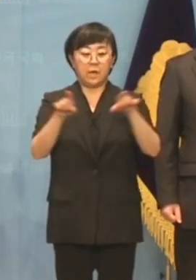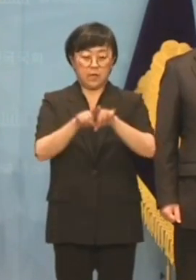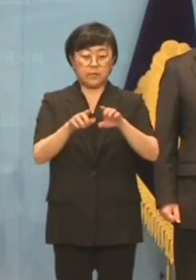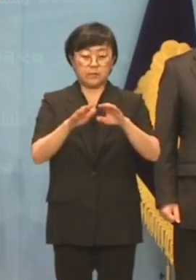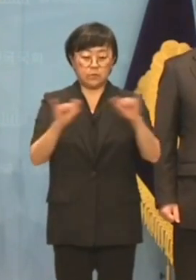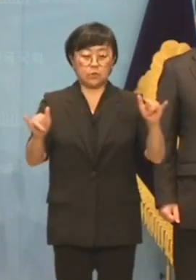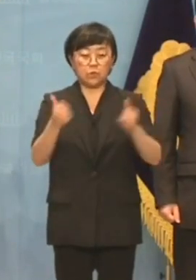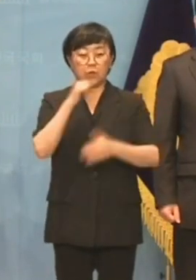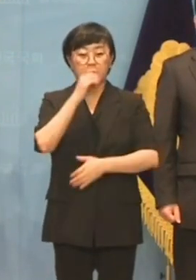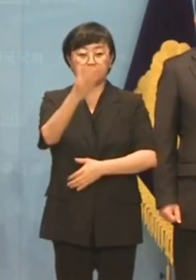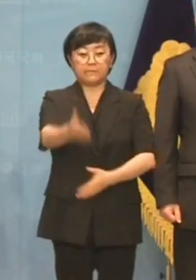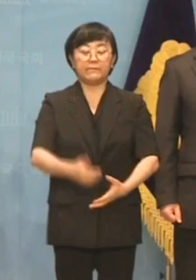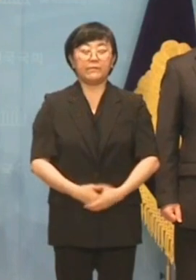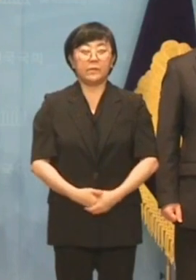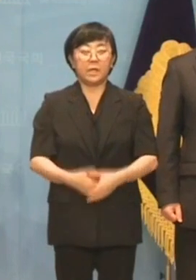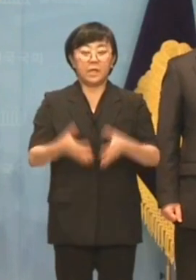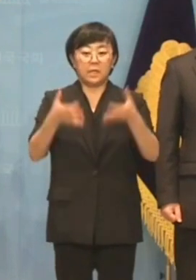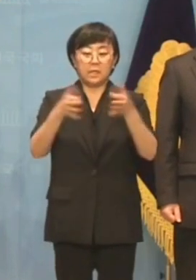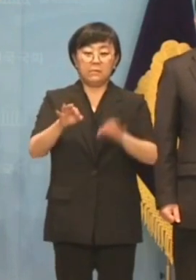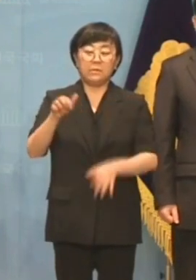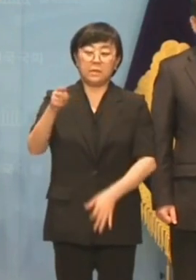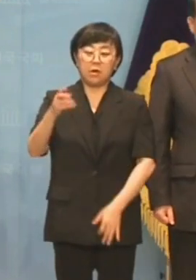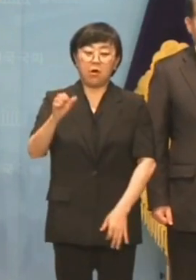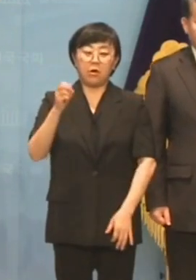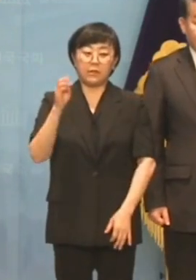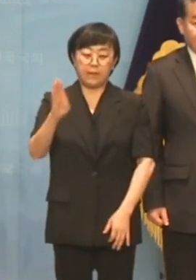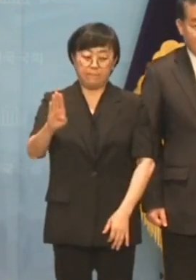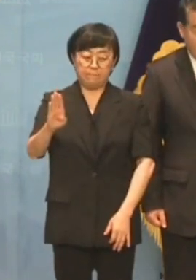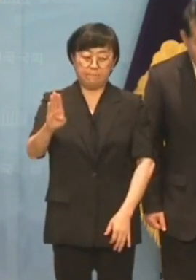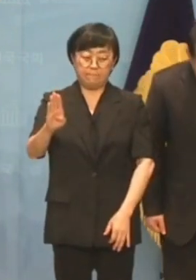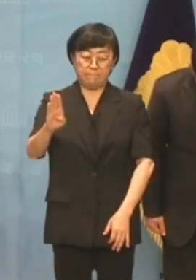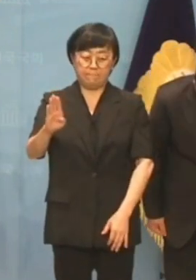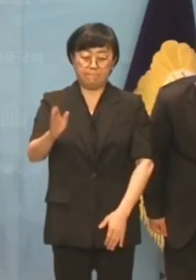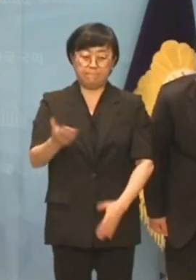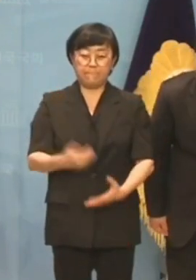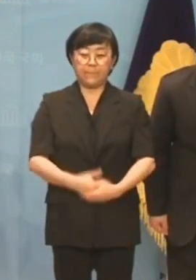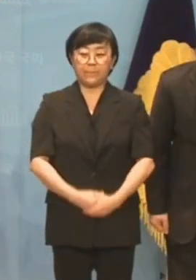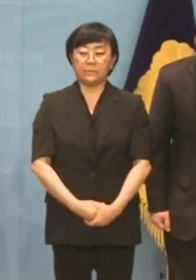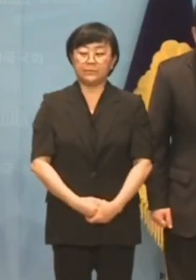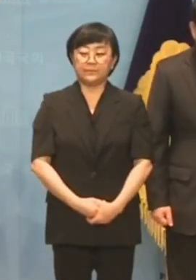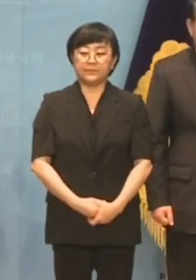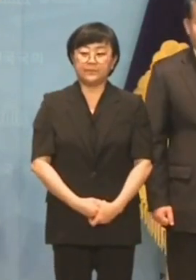분들을 소개해드리겠습니다. 김경엽 외교통일위원회 위원님 함께하고 계십니다.